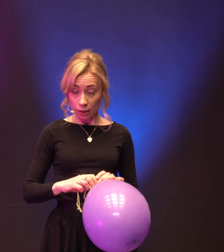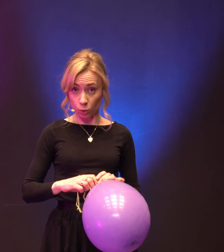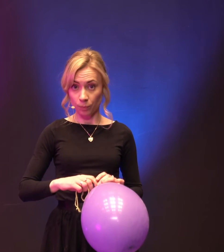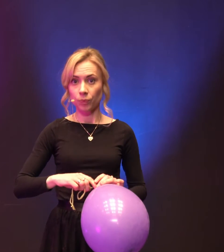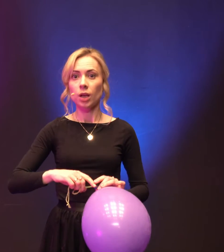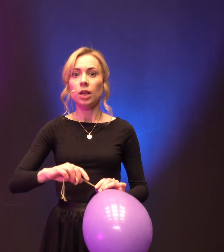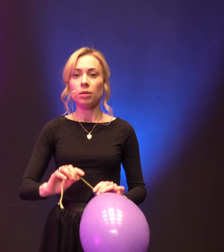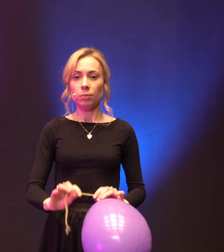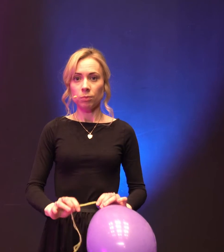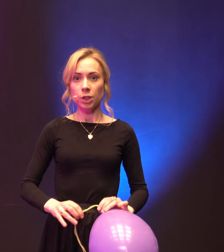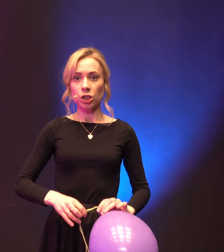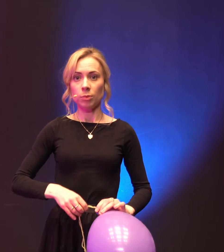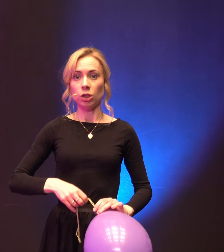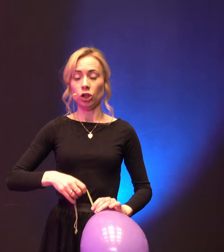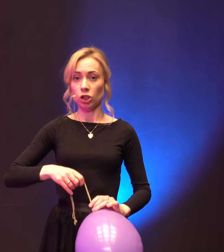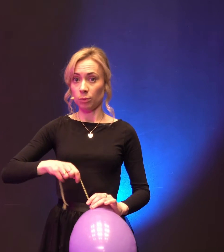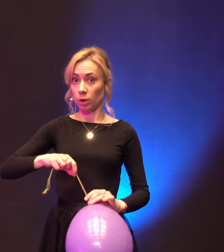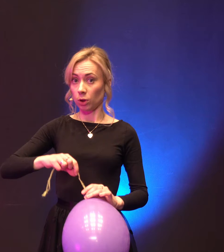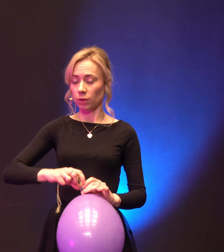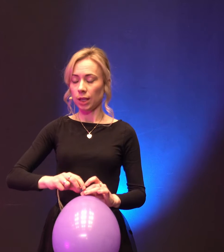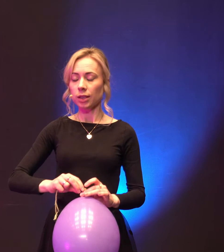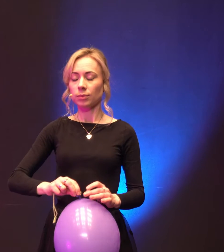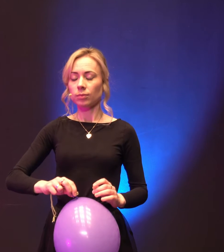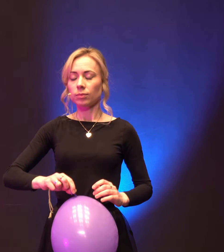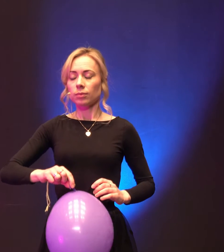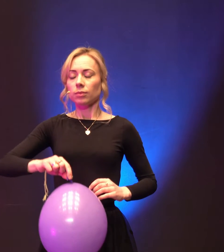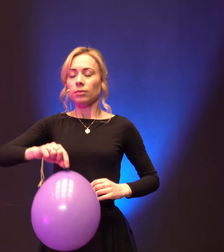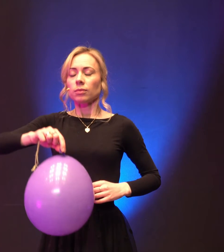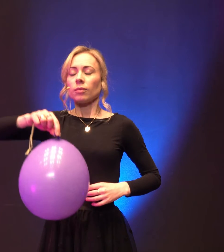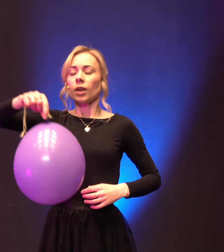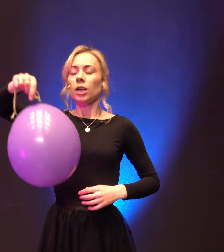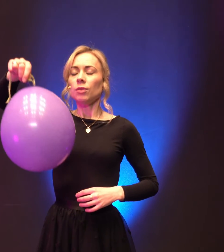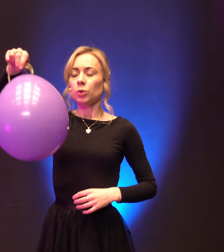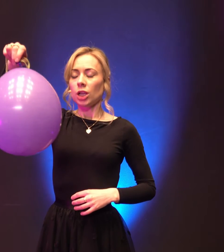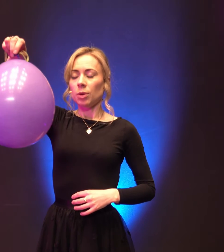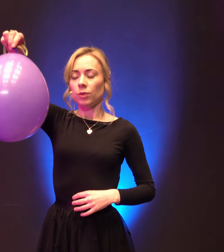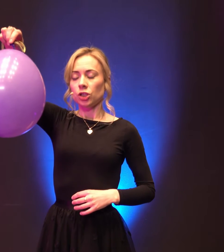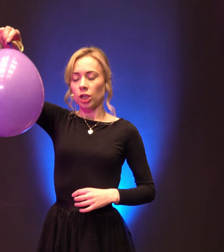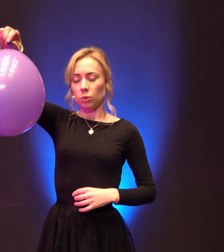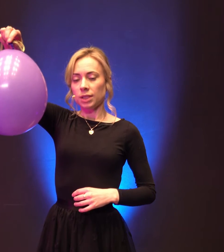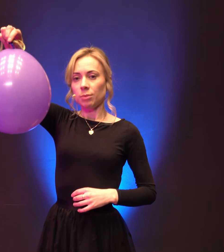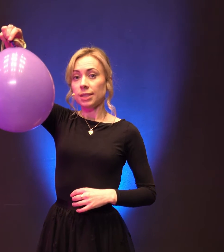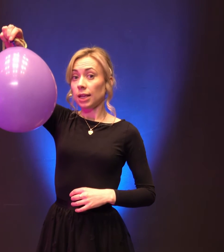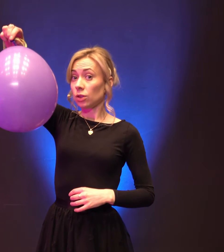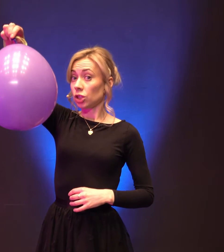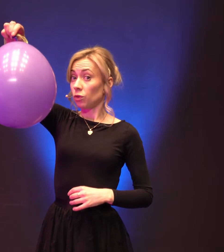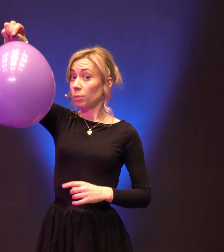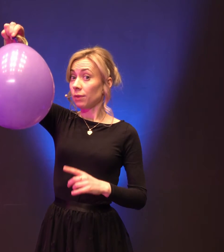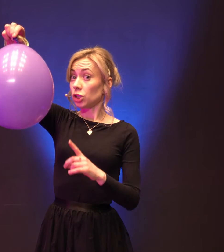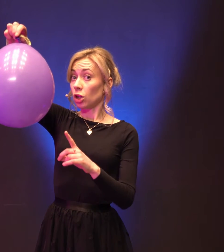wydechu. Bierzemy nosem głęboki wdech i wypuszczamy powietrze ustami, starając się wprawić